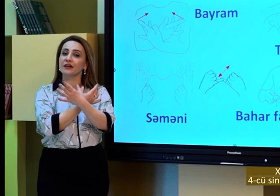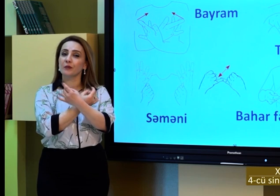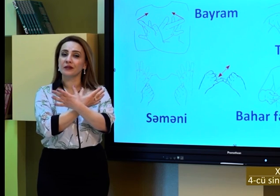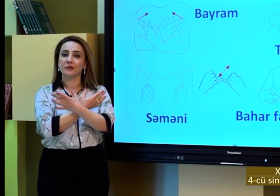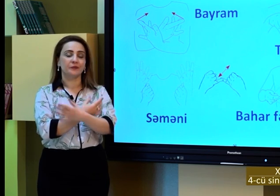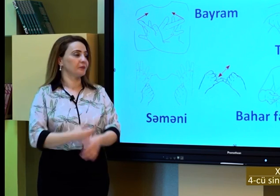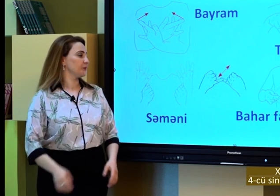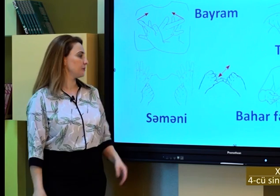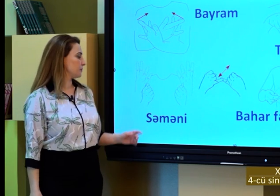bayramı,